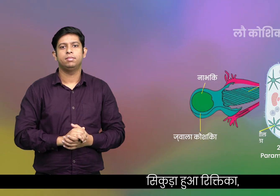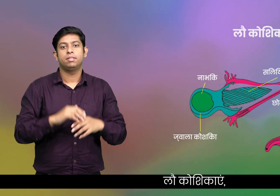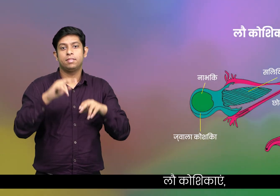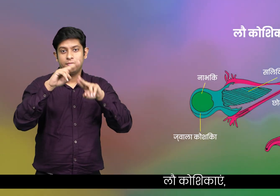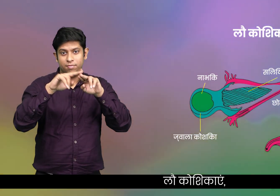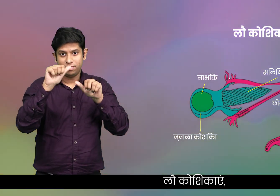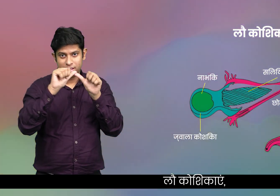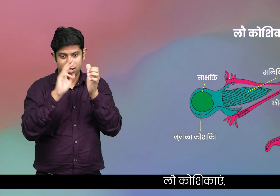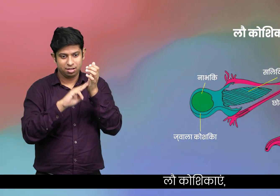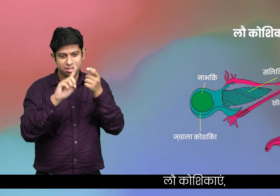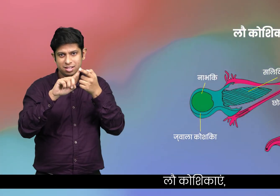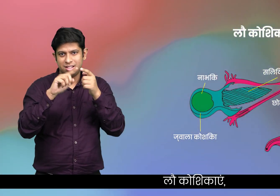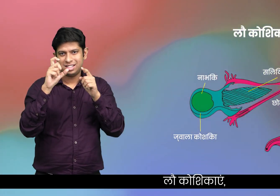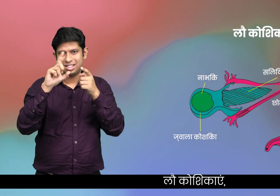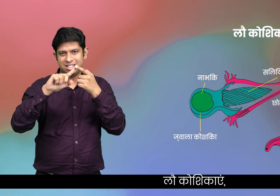लौ कोशिकाएं,